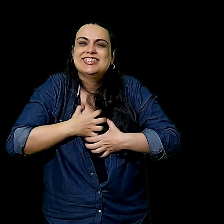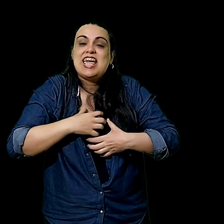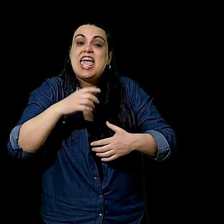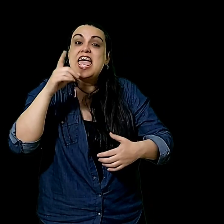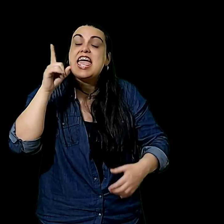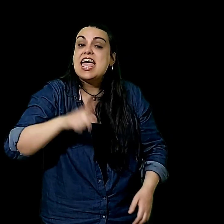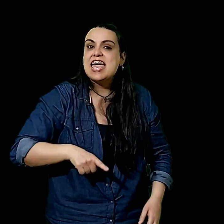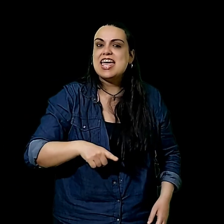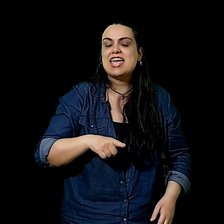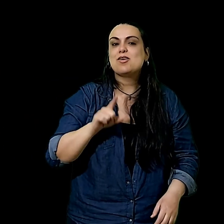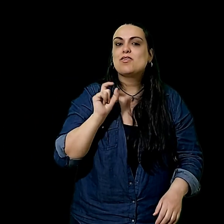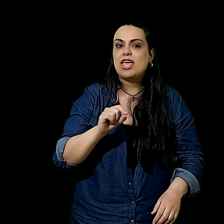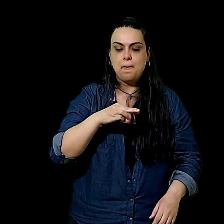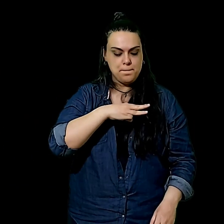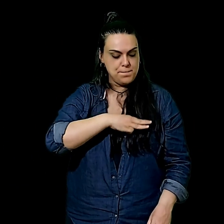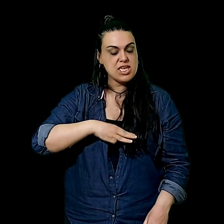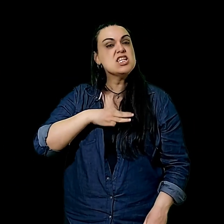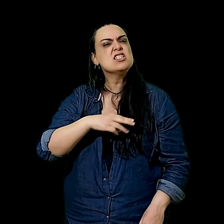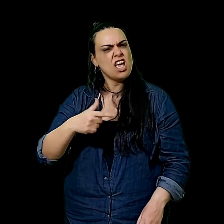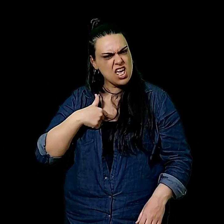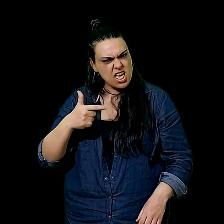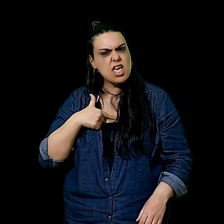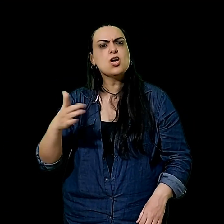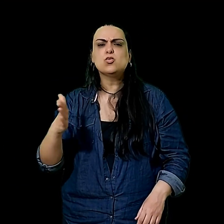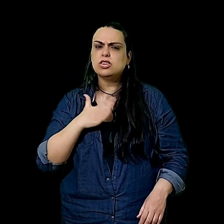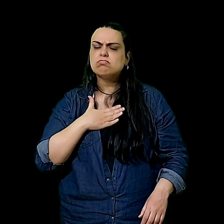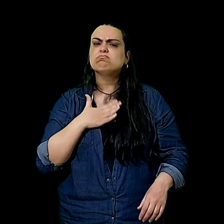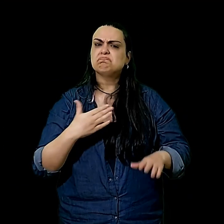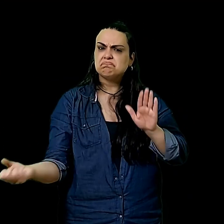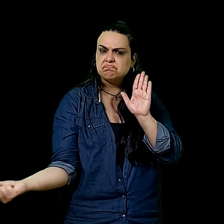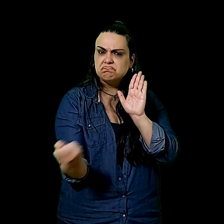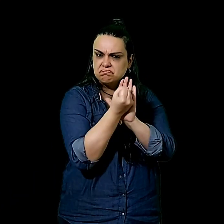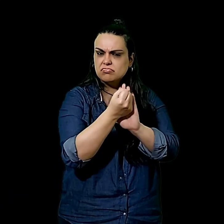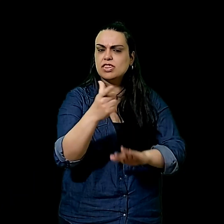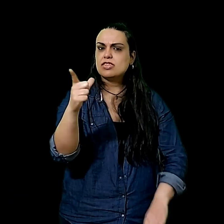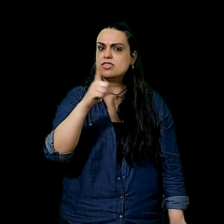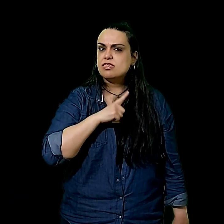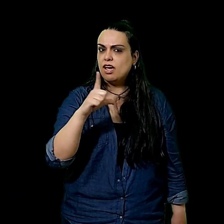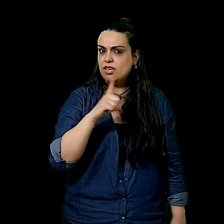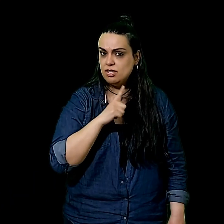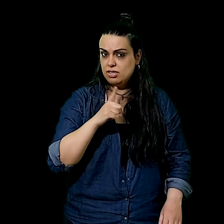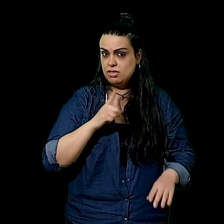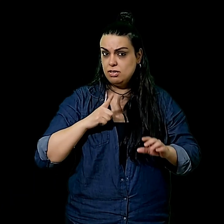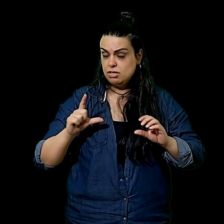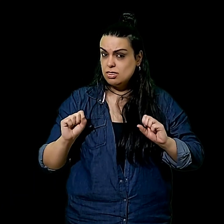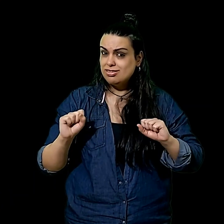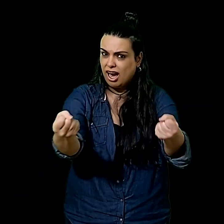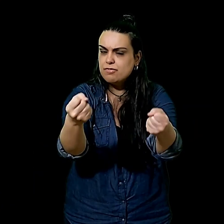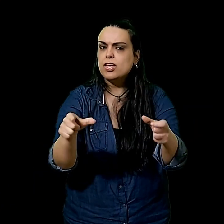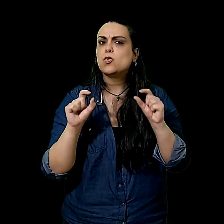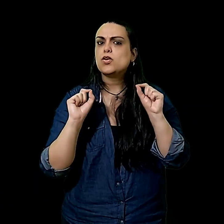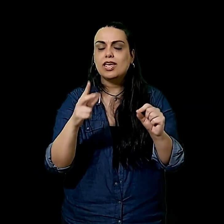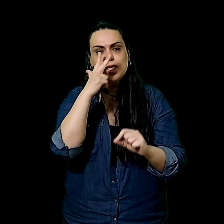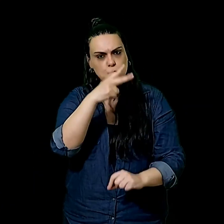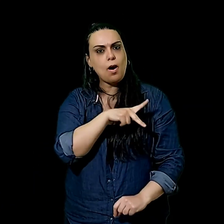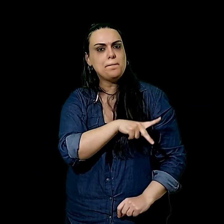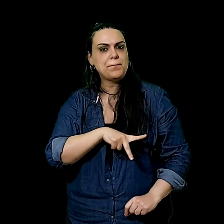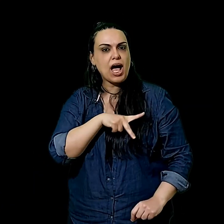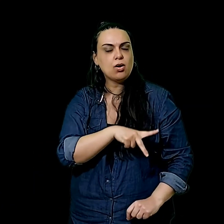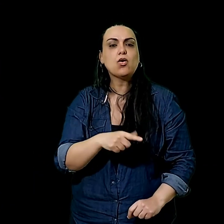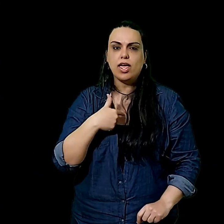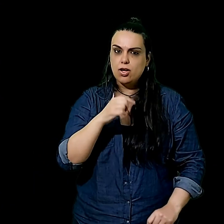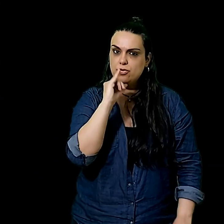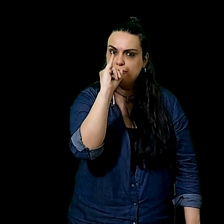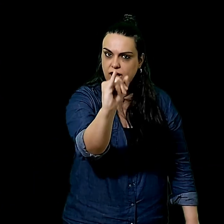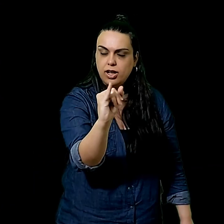de filosofia ministerial que eu carrego até hoje na minha vida. E a exemplo do que Paulo viveu, eu digo para vocês